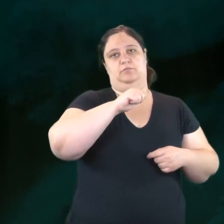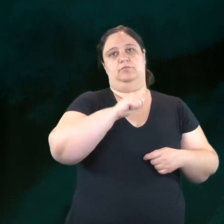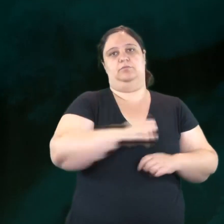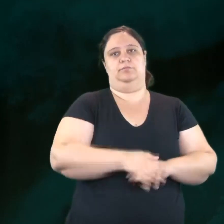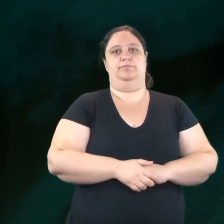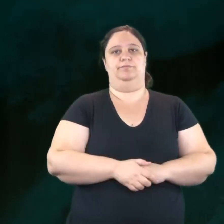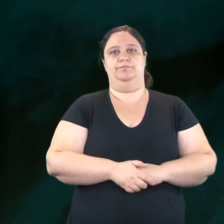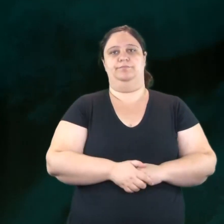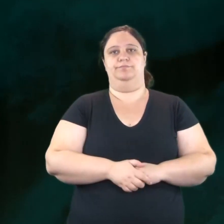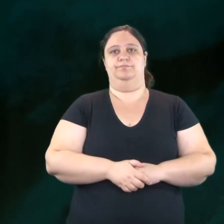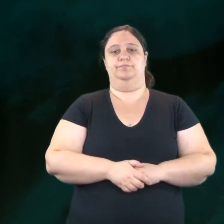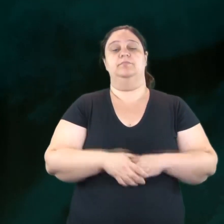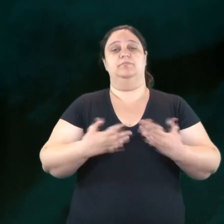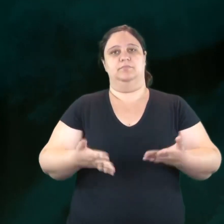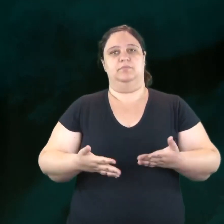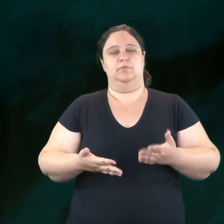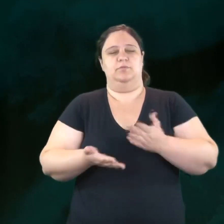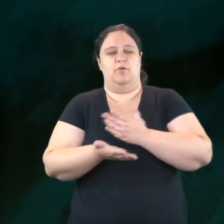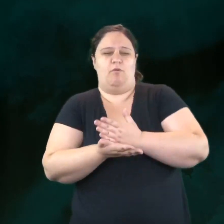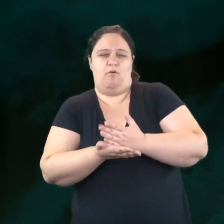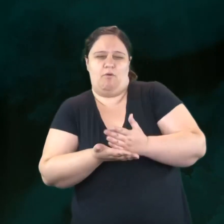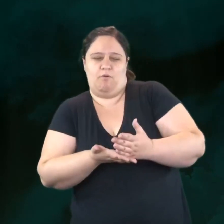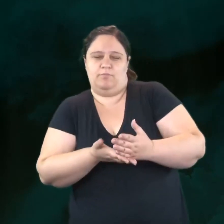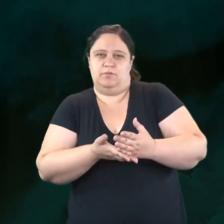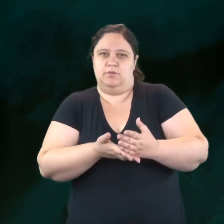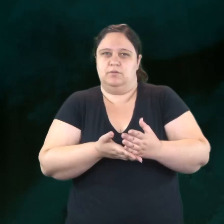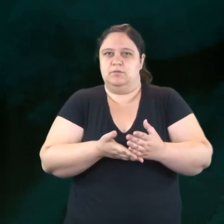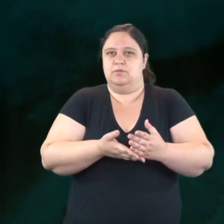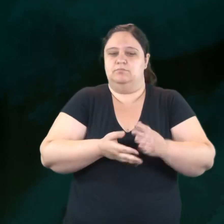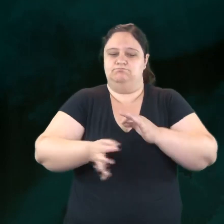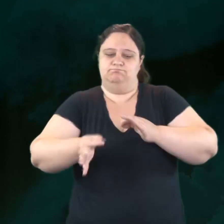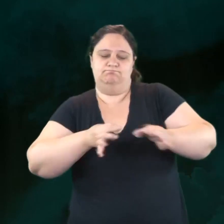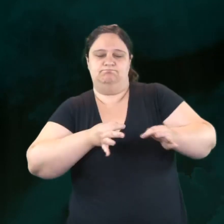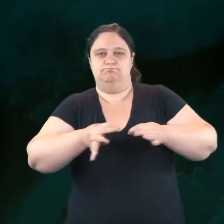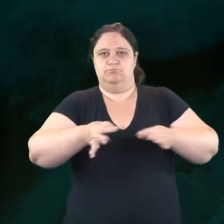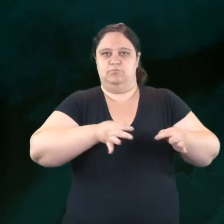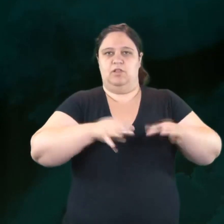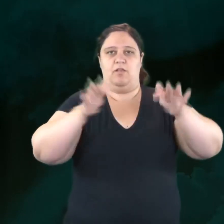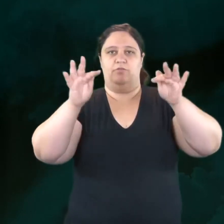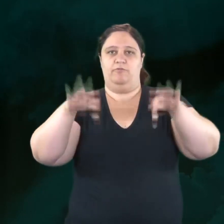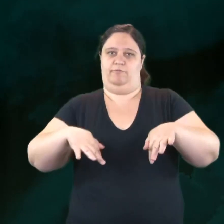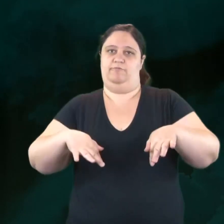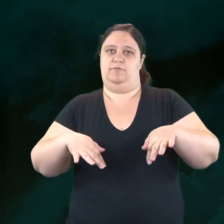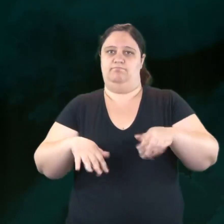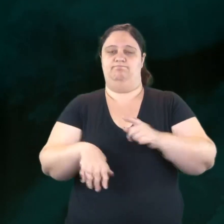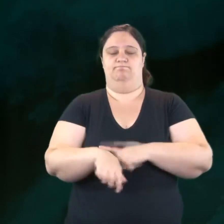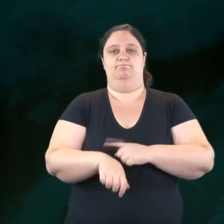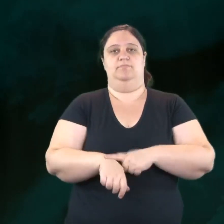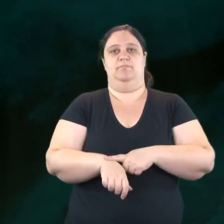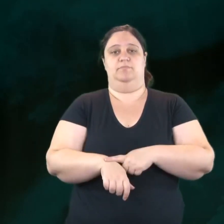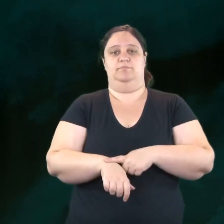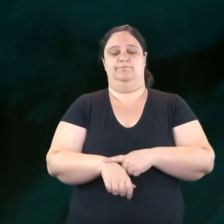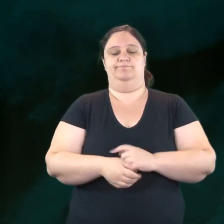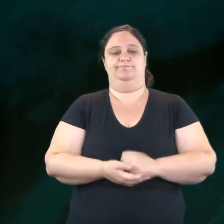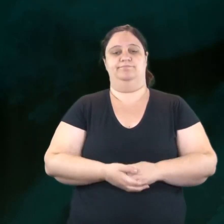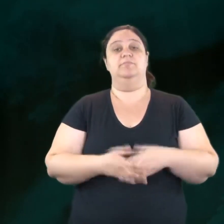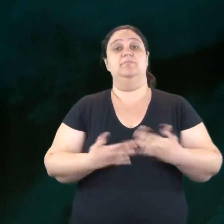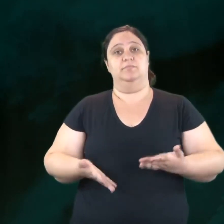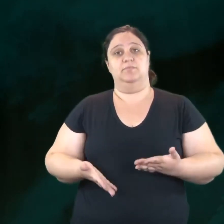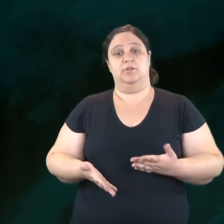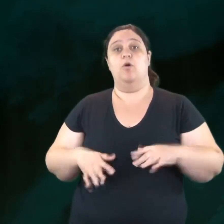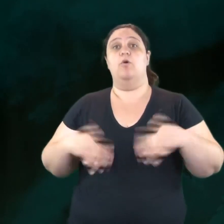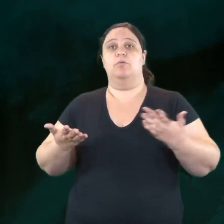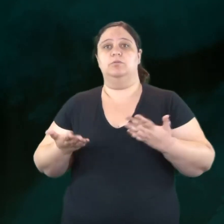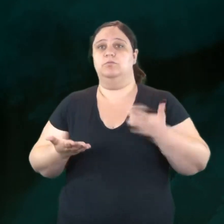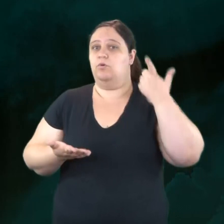estão pintando, o cenário do final dos tempos está se fechando. Portanto, irmãos, não tem muito tempo. Quando chegar o momento do